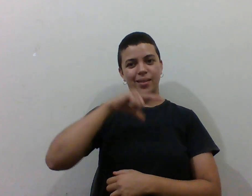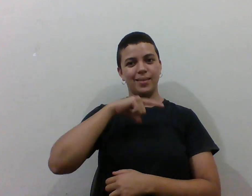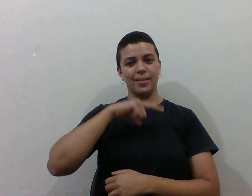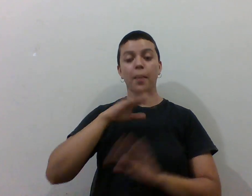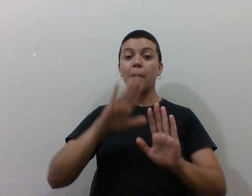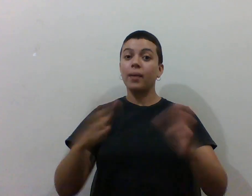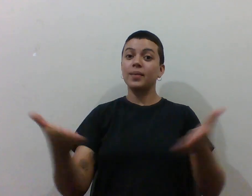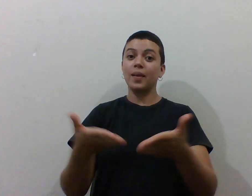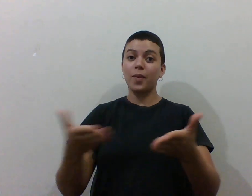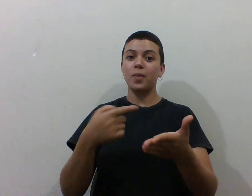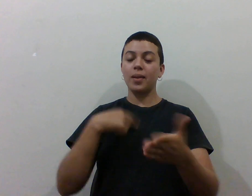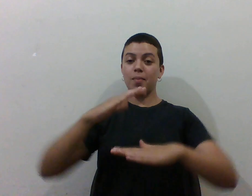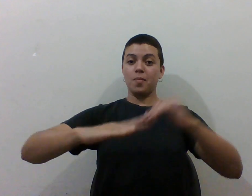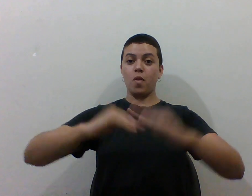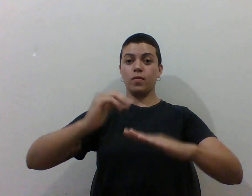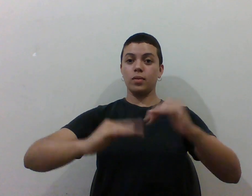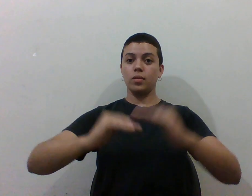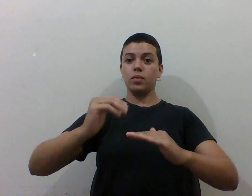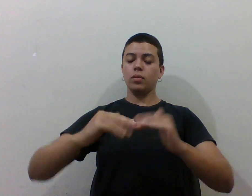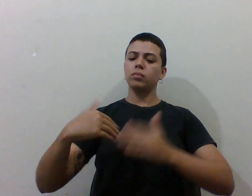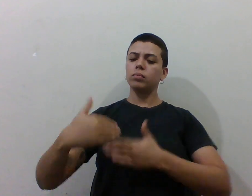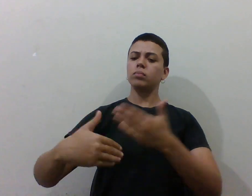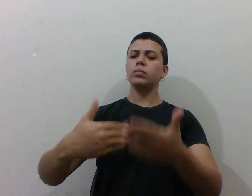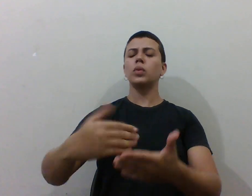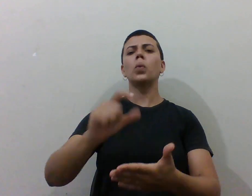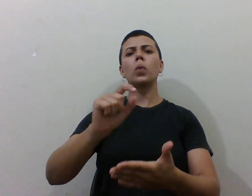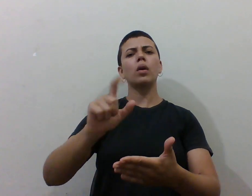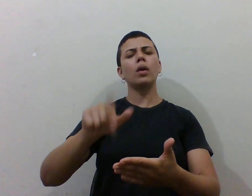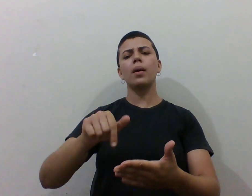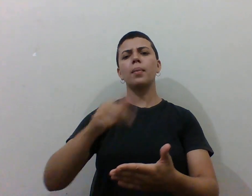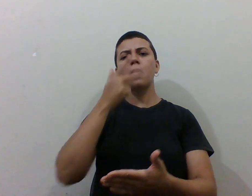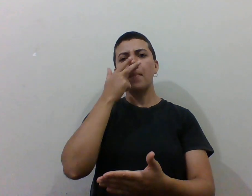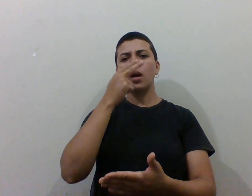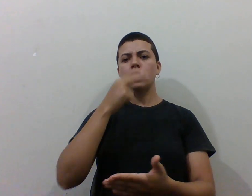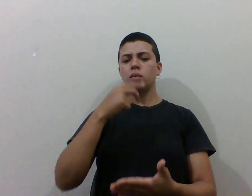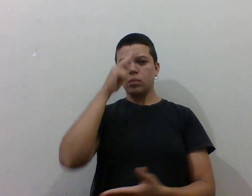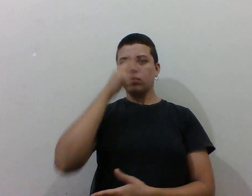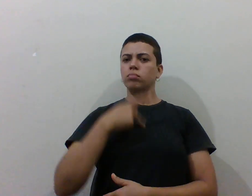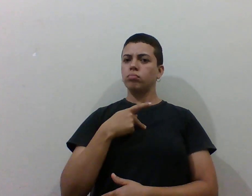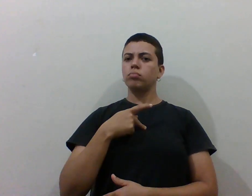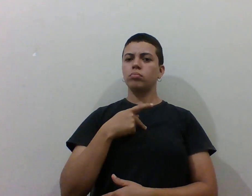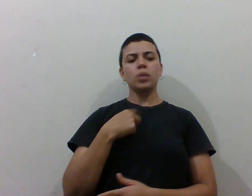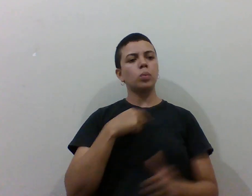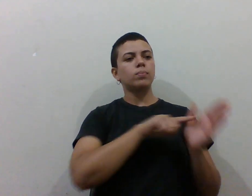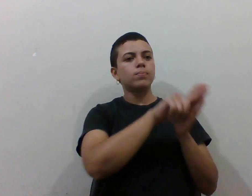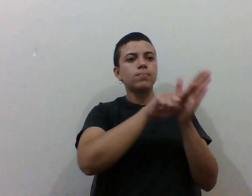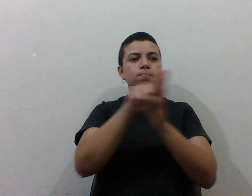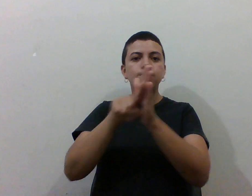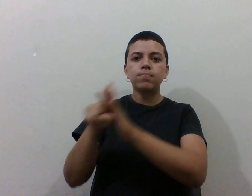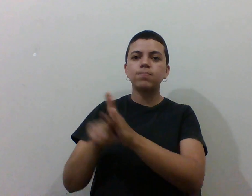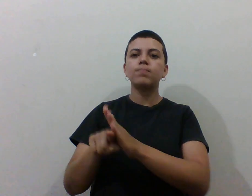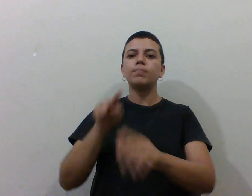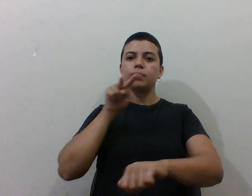profissional a partir de predileções pessoais mesmo de pesquisa e de atuação do meu modo de ser e de